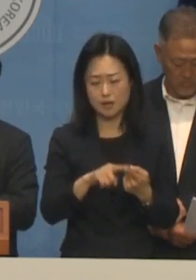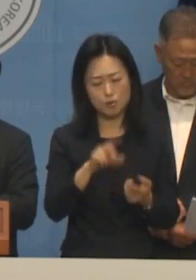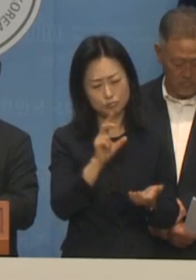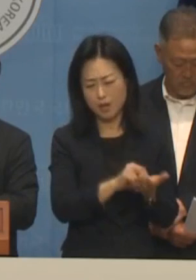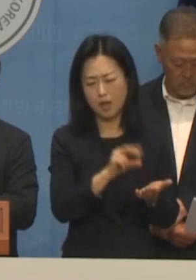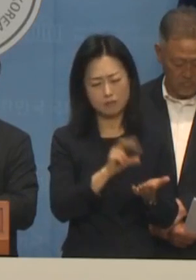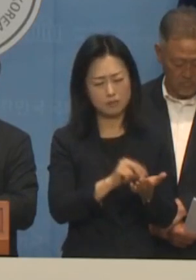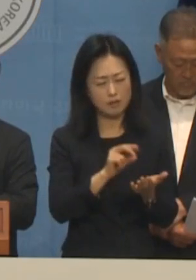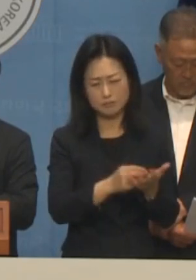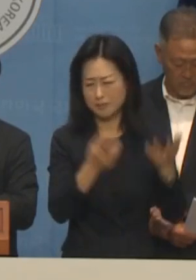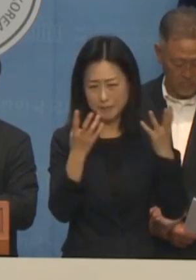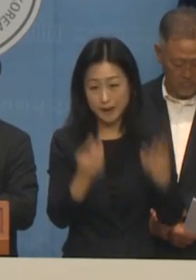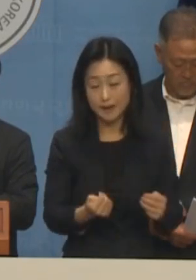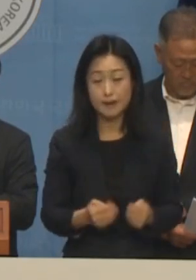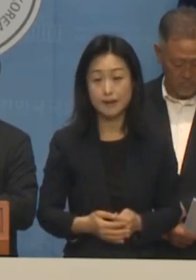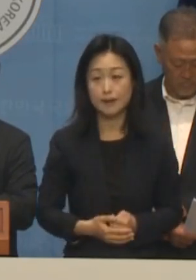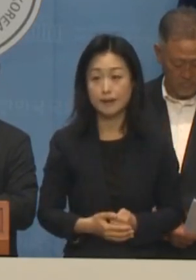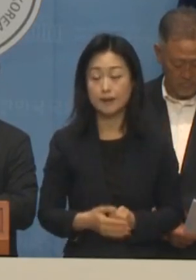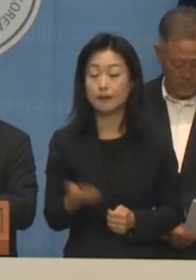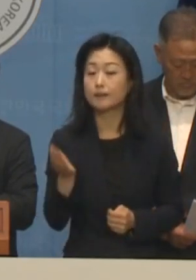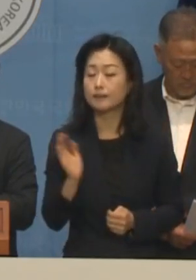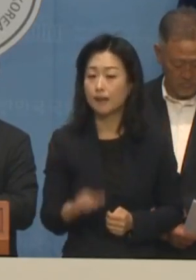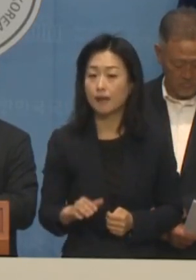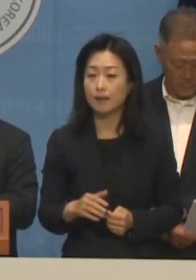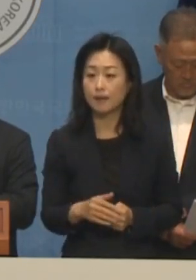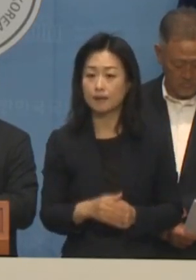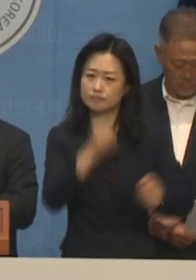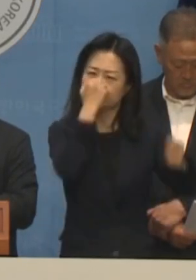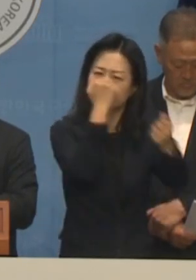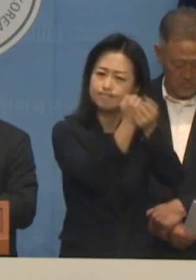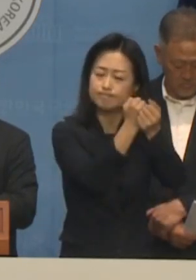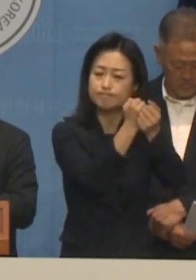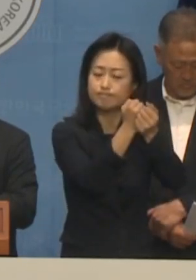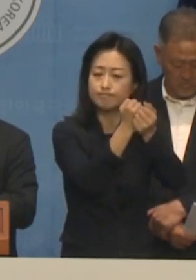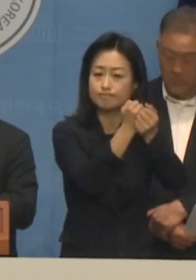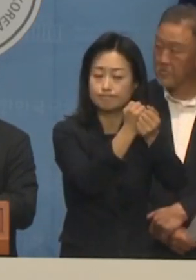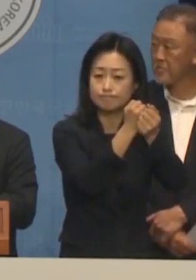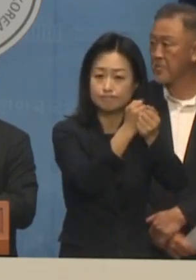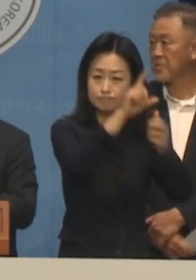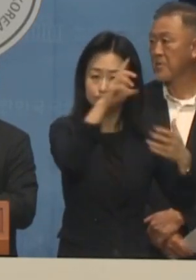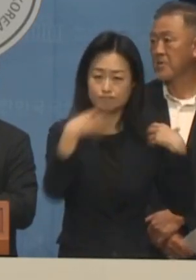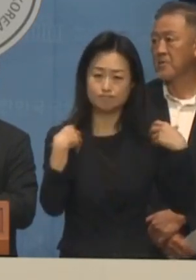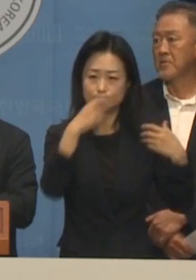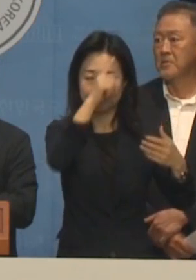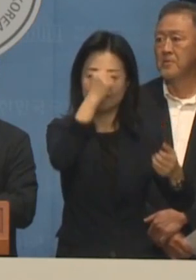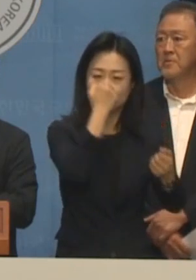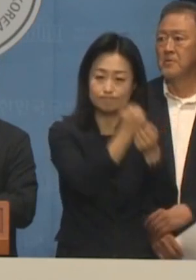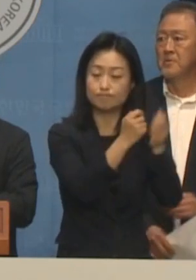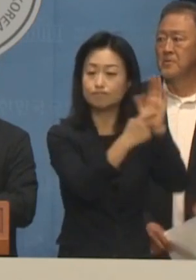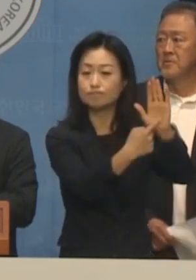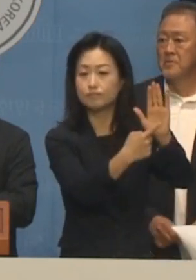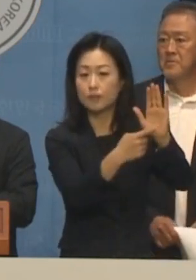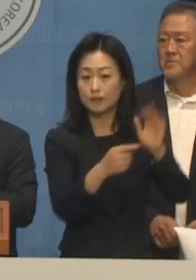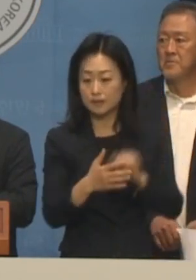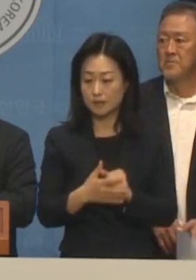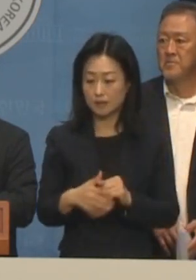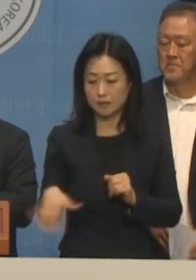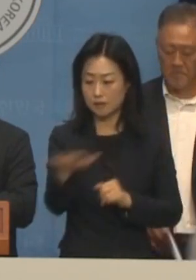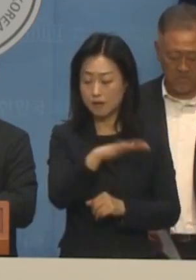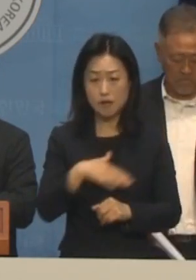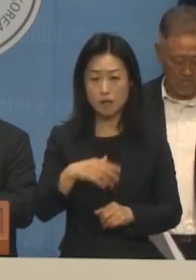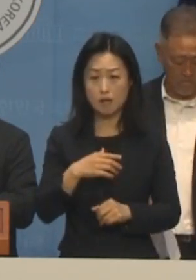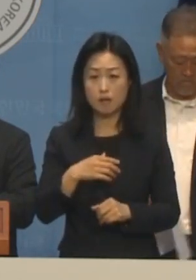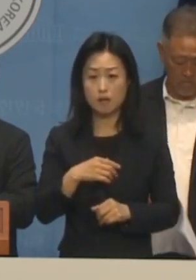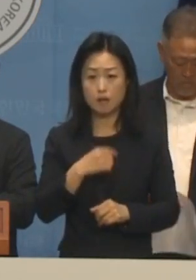가지 문제들이 지금 발생했음에도 불구하고 이런 도민 의견 무시하고 또 이런 정당한